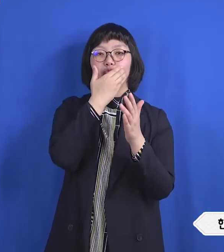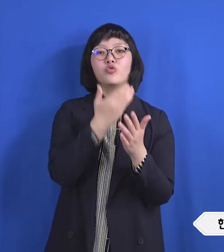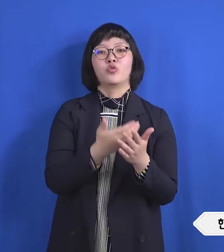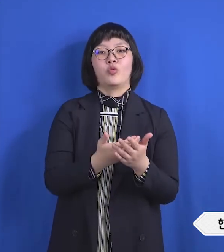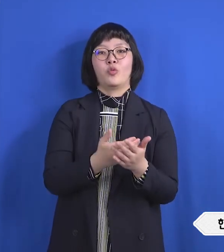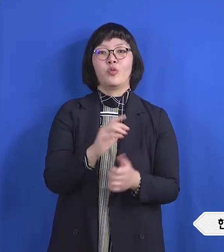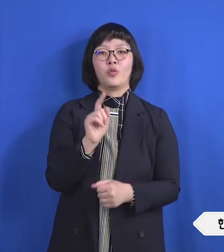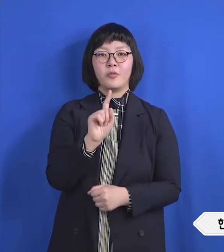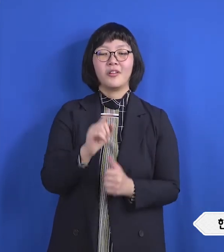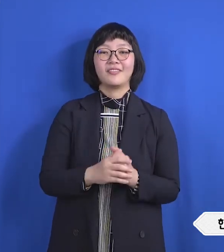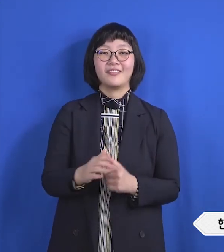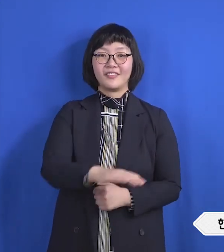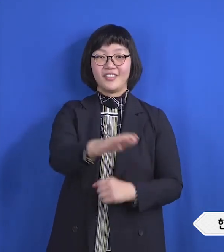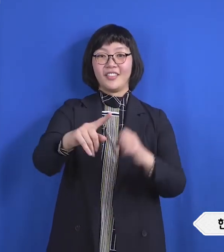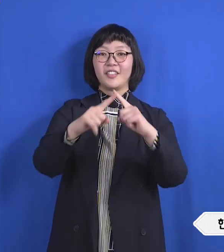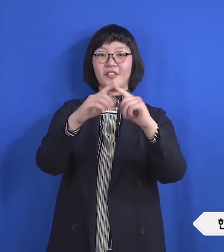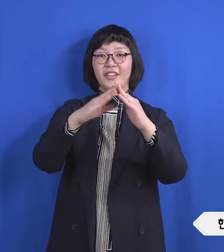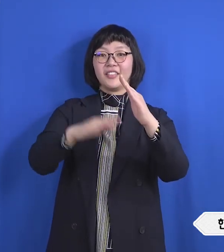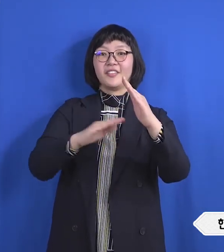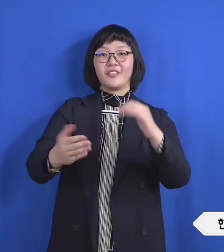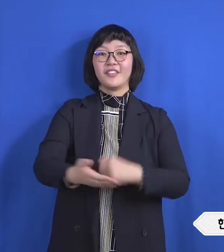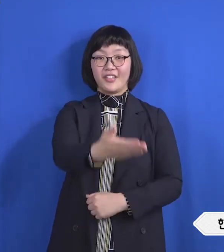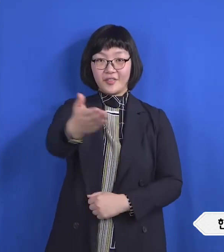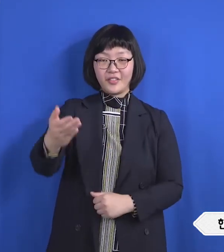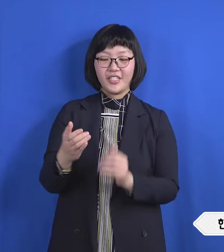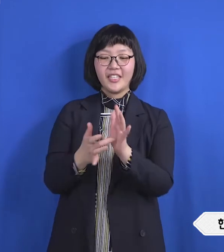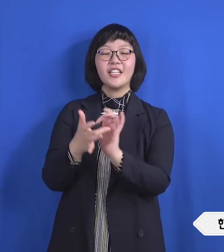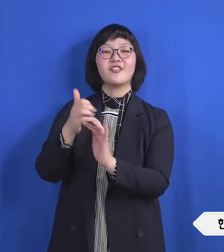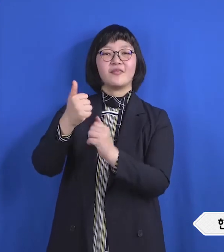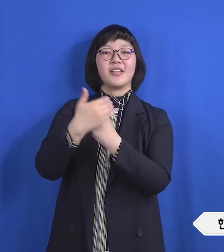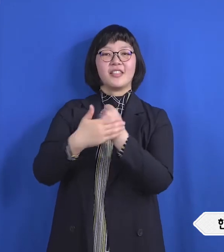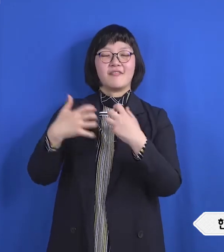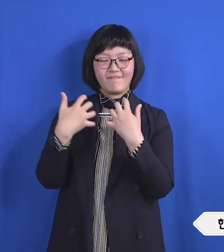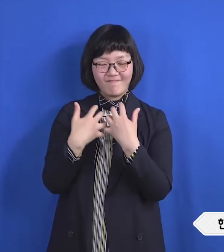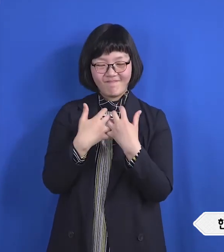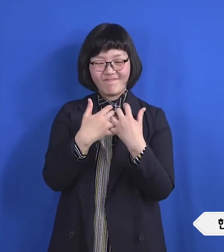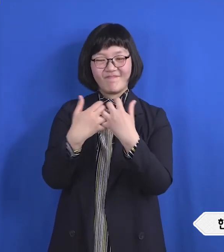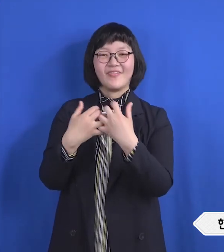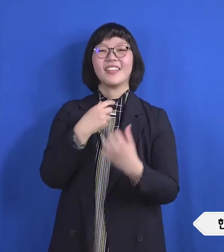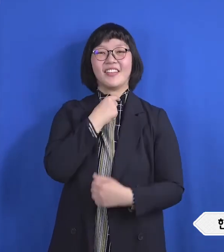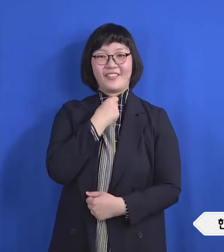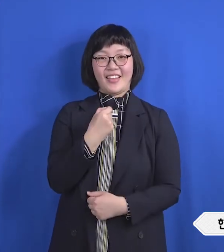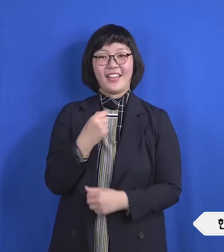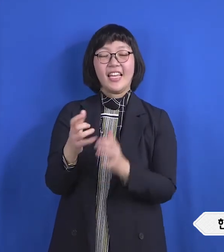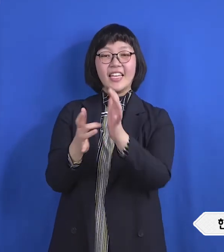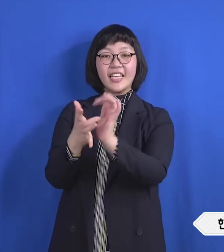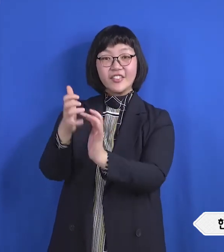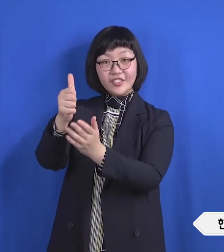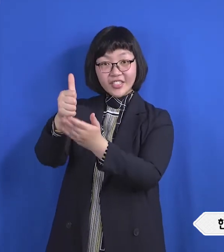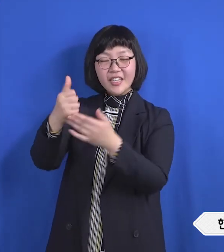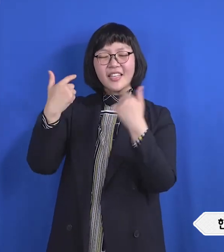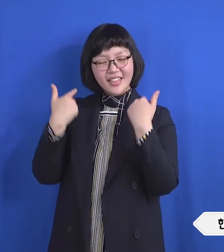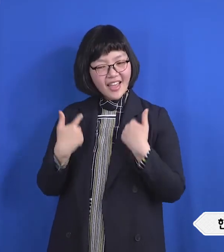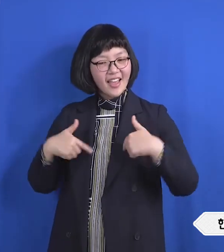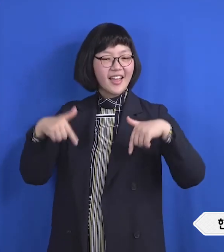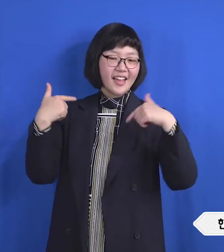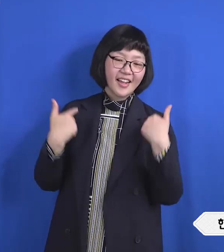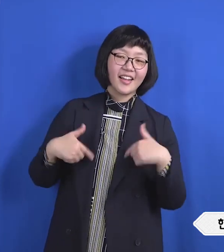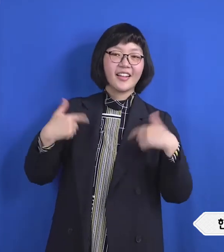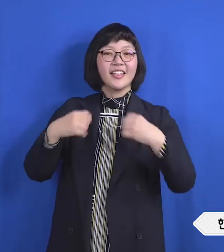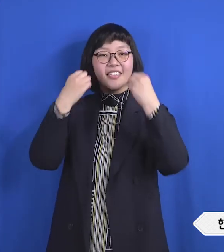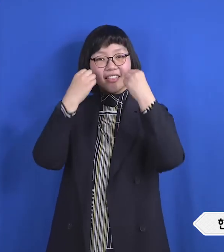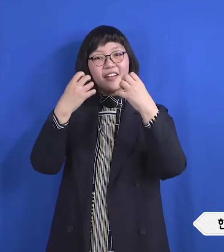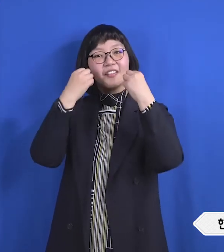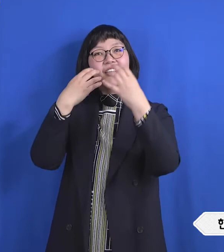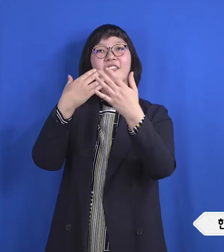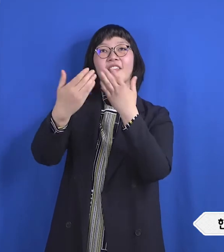우리 소문 가족들이 예수님으로 충만해지는 것입니다. 예수님을 날마다 새롭게 경험하는